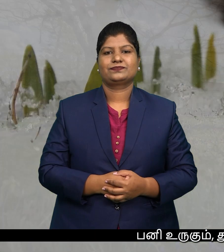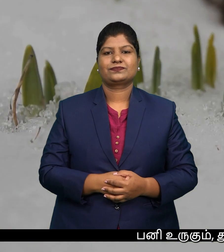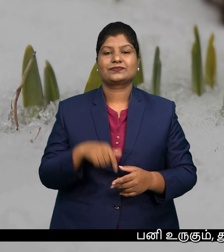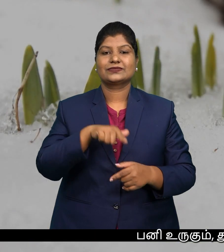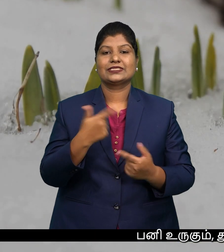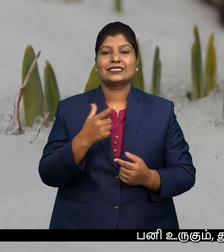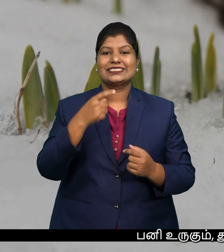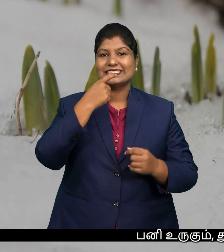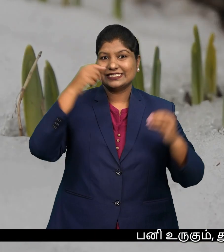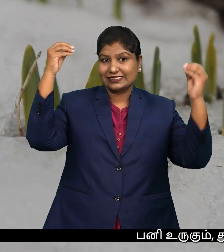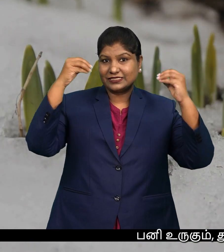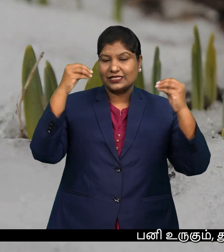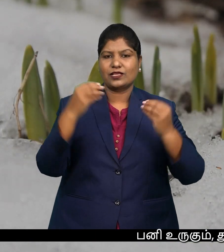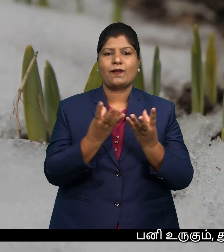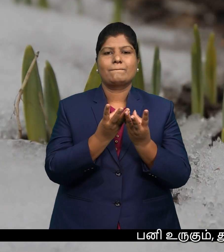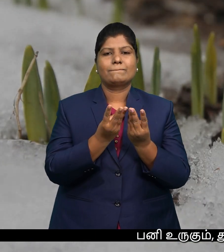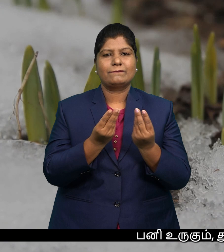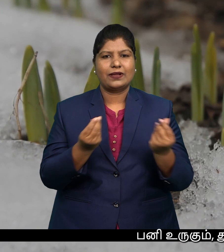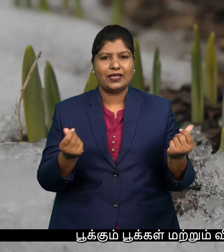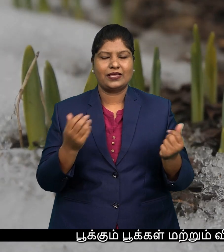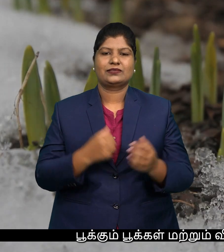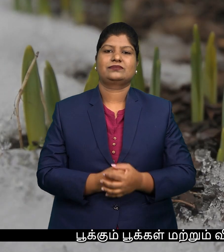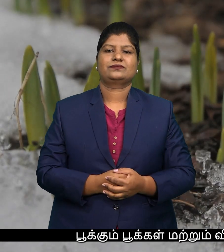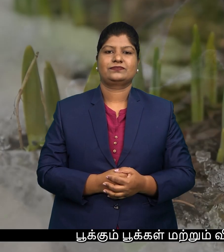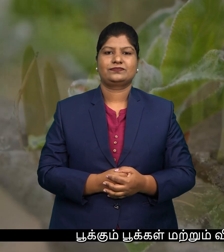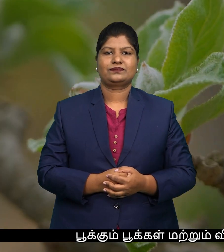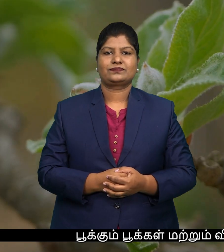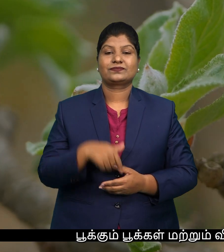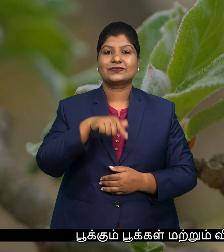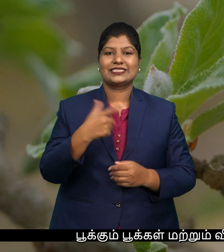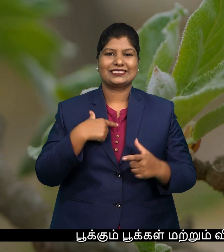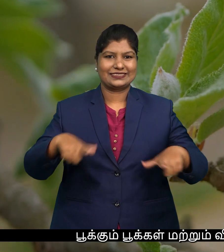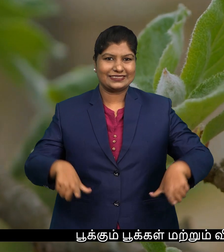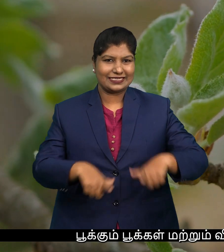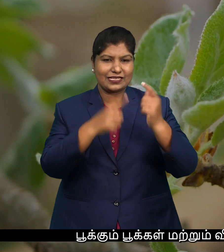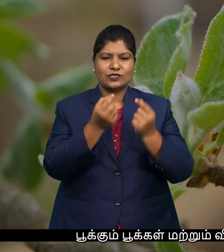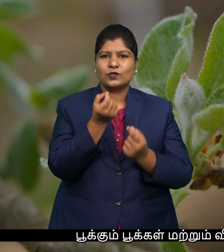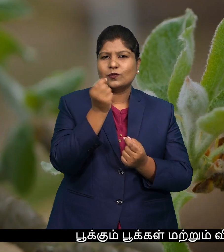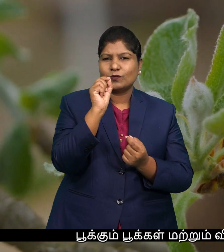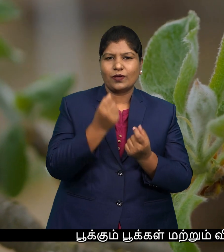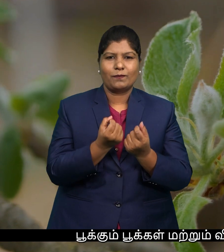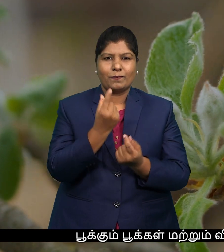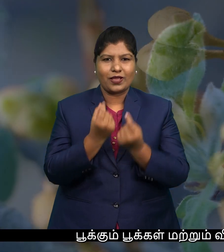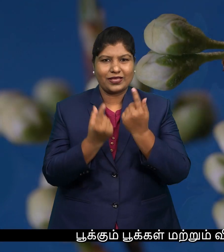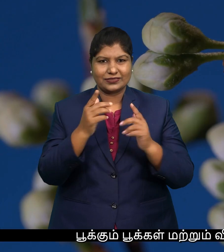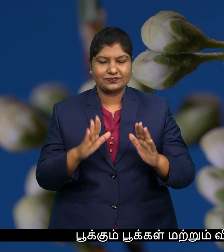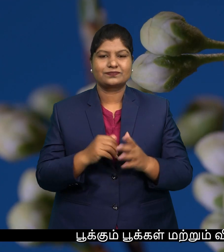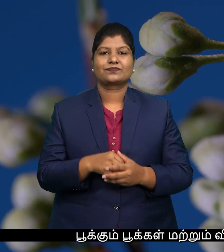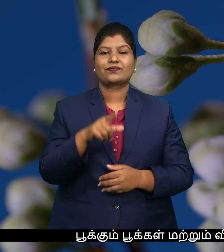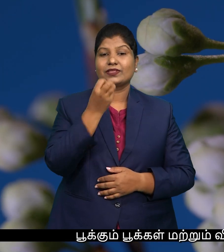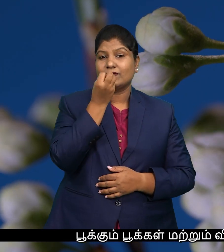பனி உருகும், துளிர்க்கும் மரங்கள், பூக்கும் பூக்கள் மற்றும் விவசாயிகள் பயிர்களை நடுவர்.